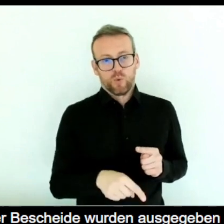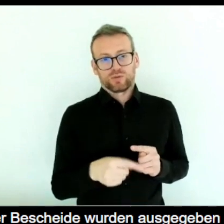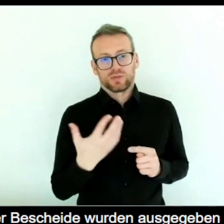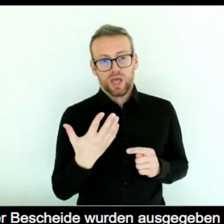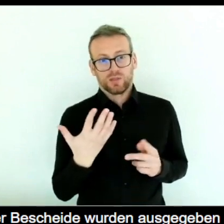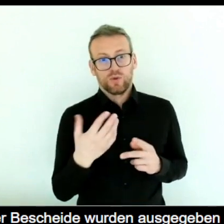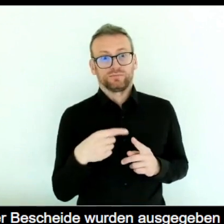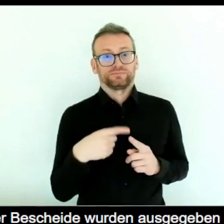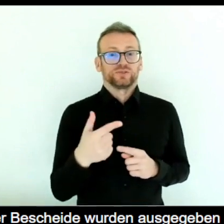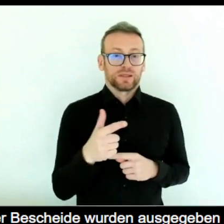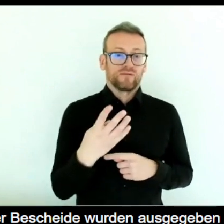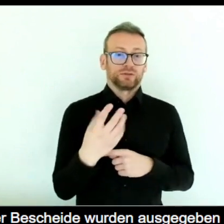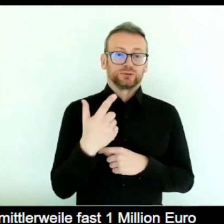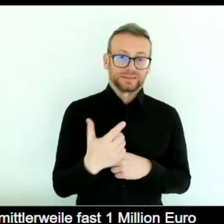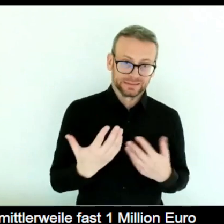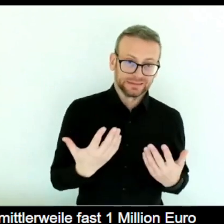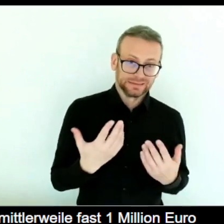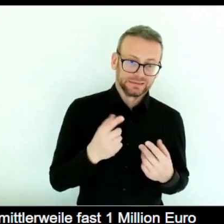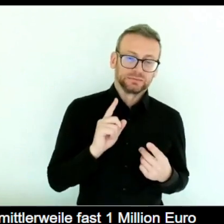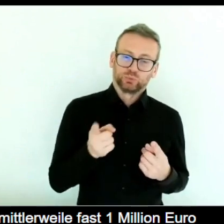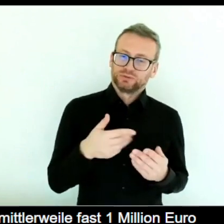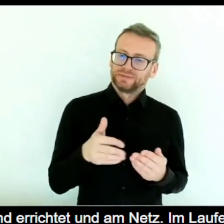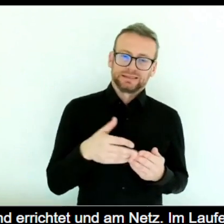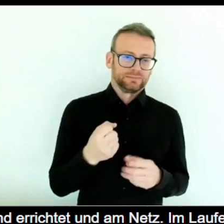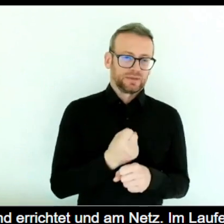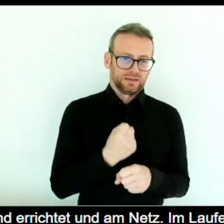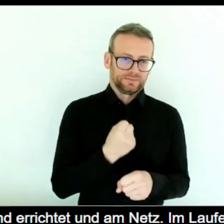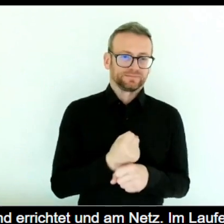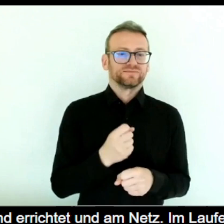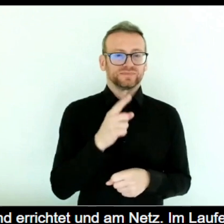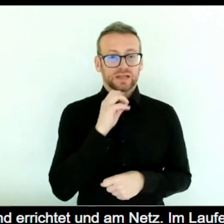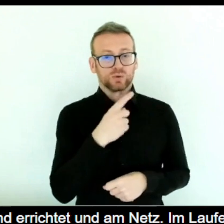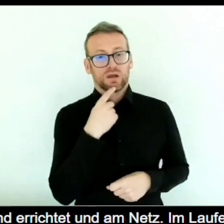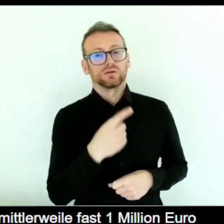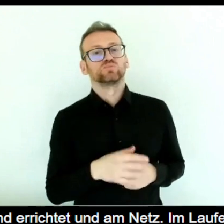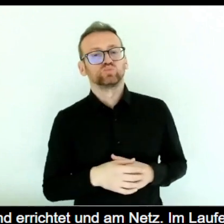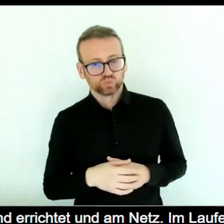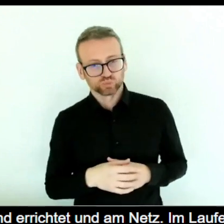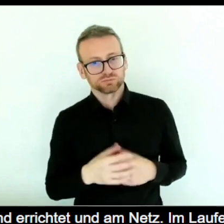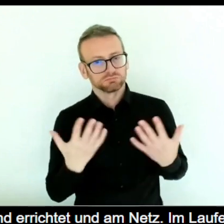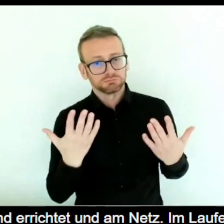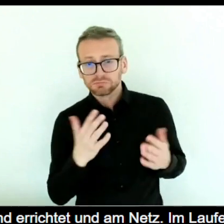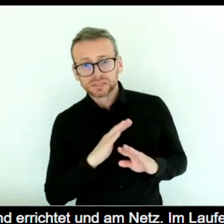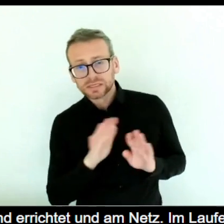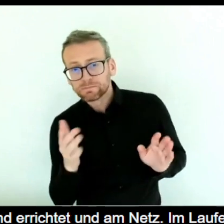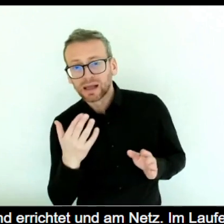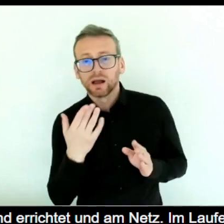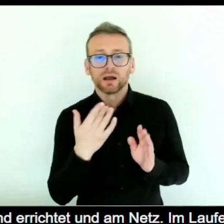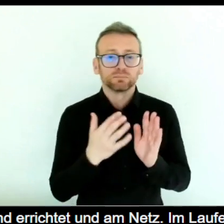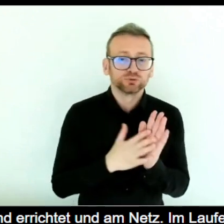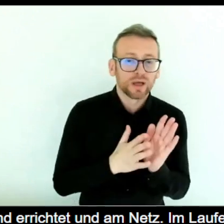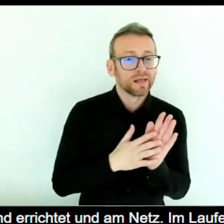Ja, also wie gesagt, wenn im Gesetz dann steht, innerorts mit 15 Meter und außerorts mit 20 Meter genehmigungsfrei ist,